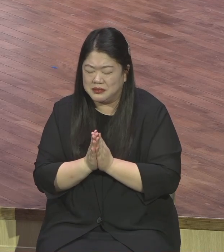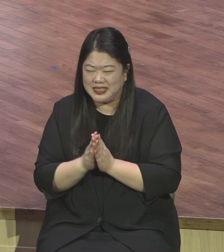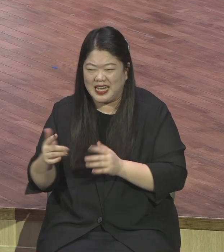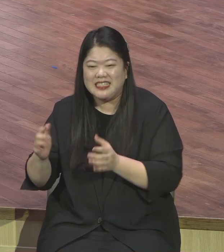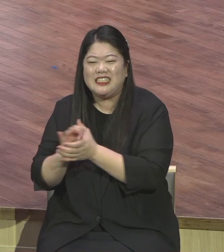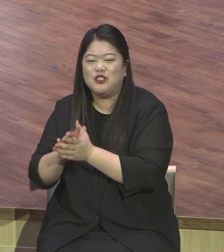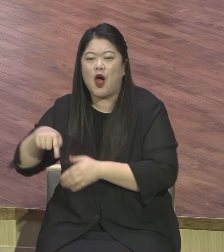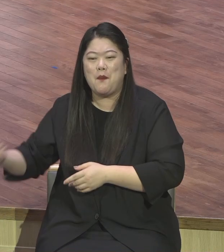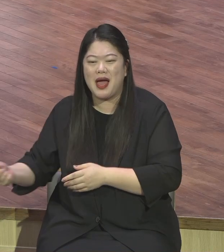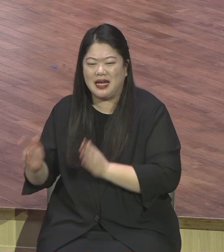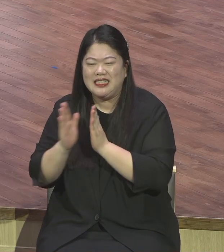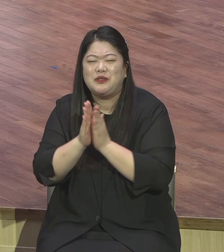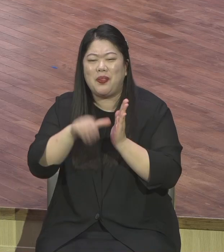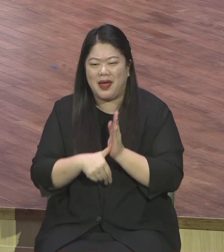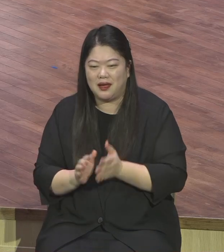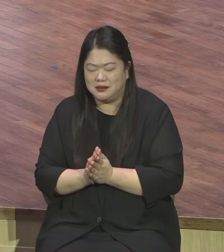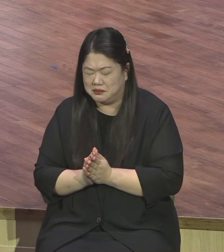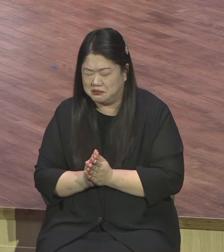되더라고.